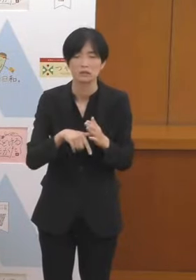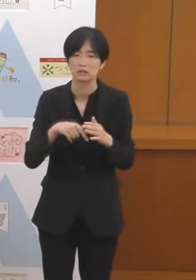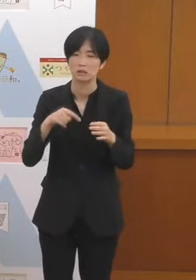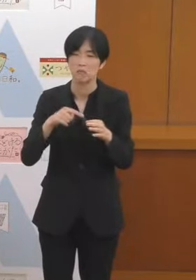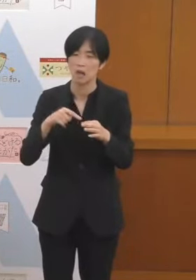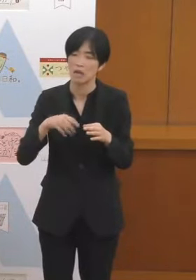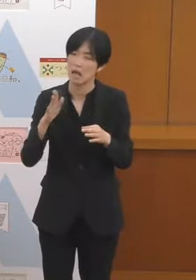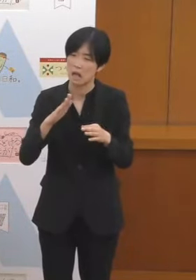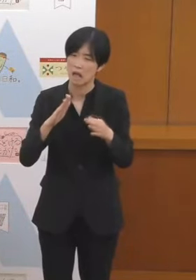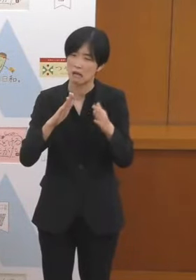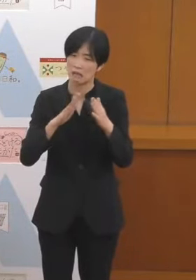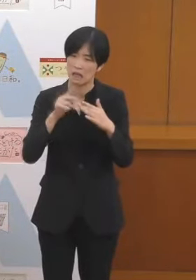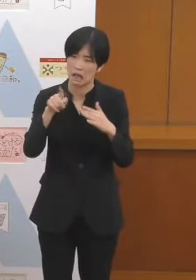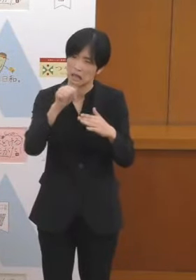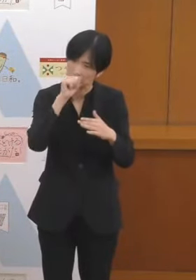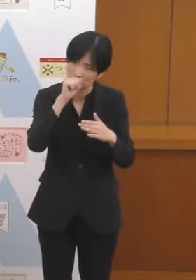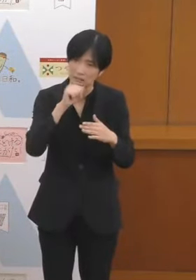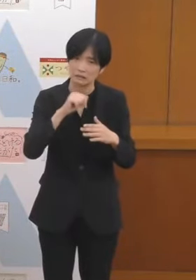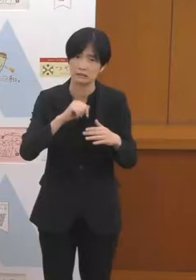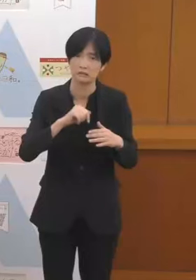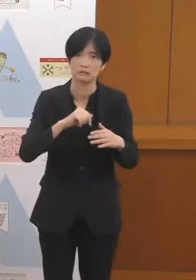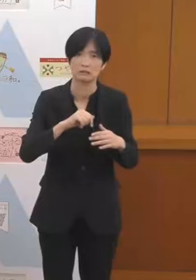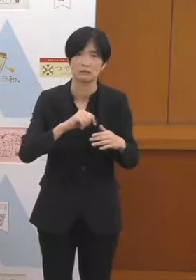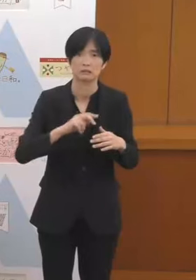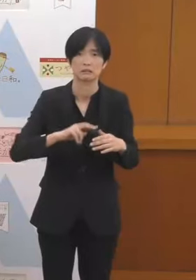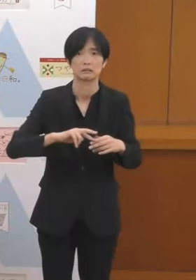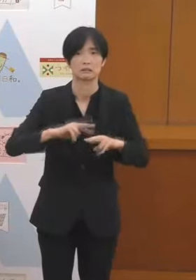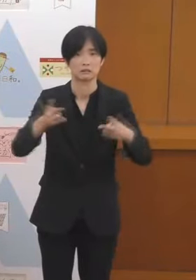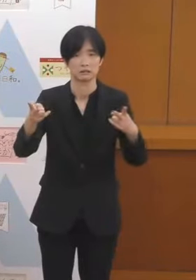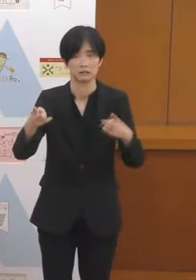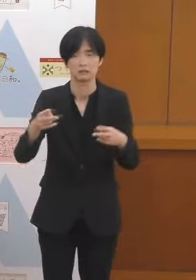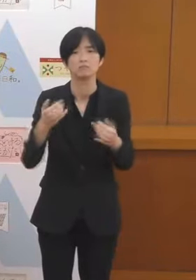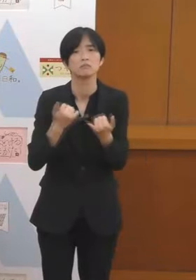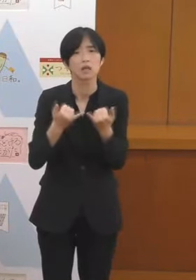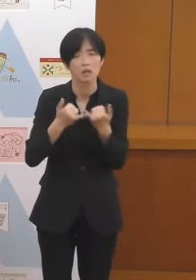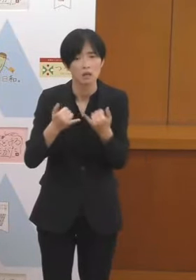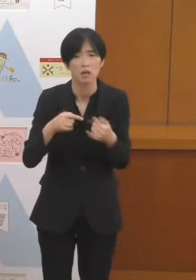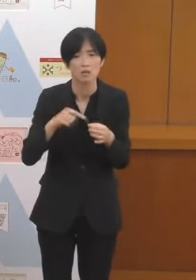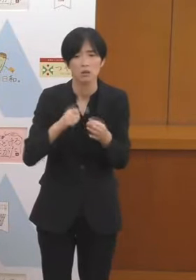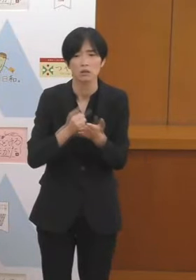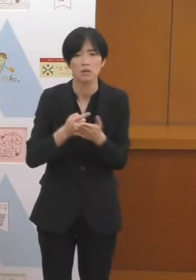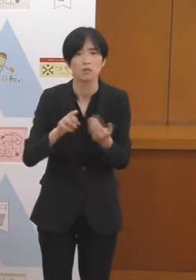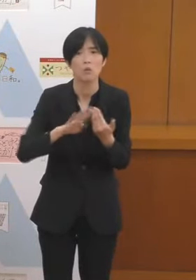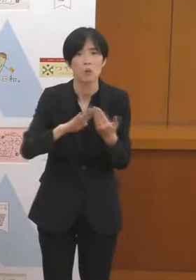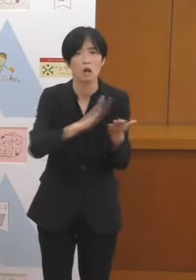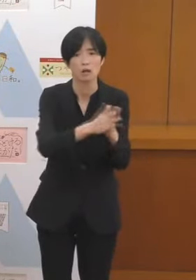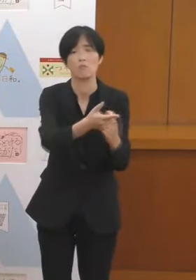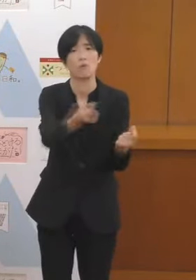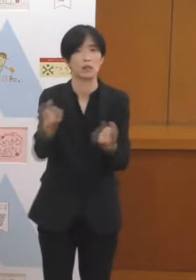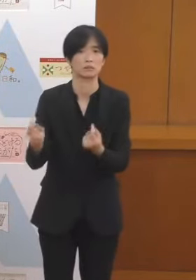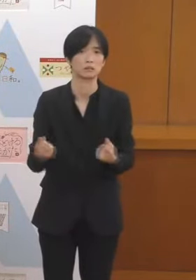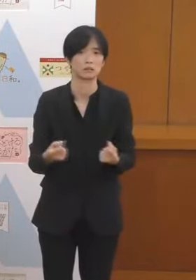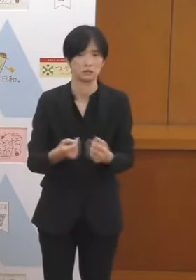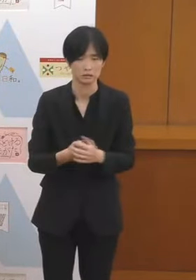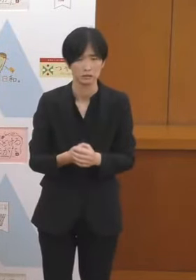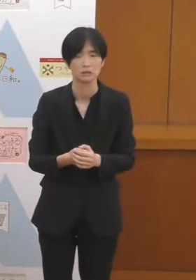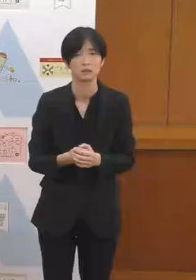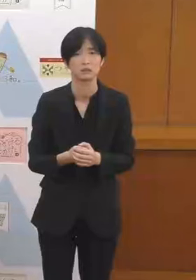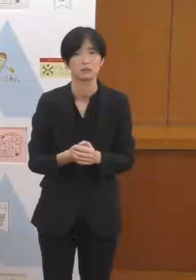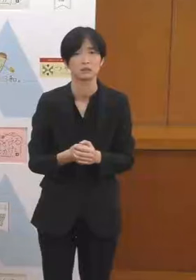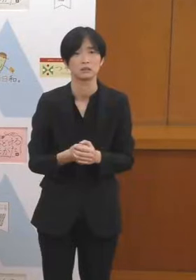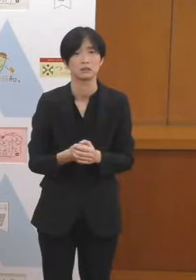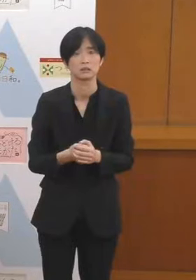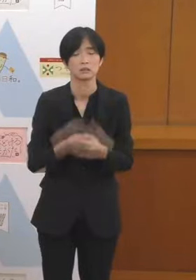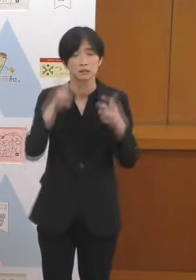流出するということもこれも全国共通の課題でありますやはり大学とか